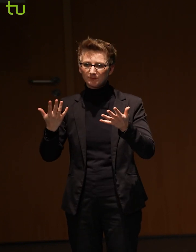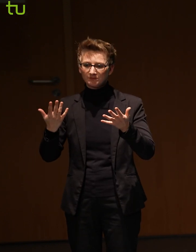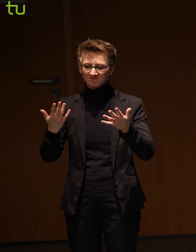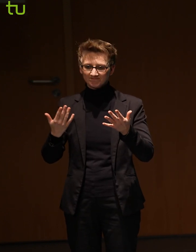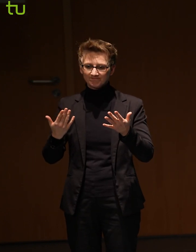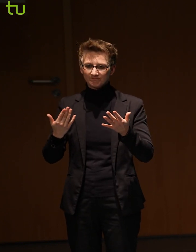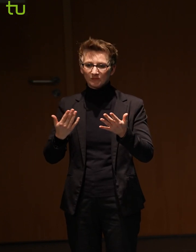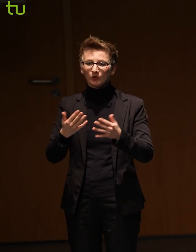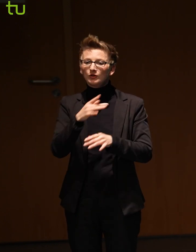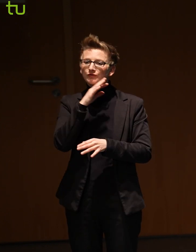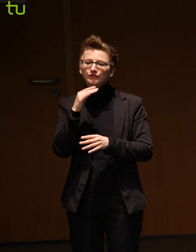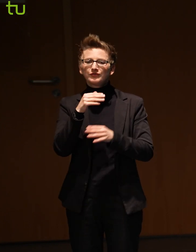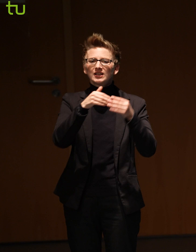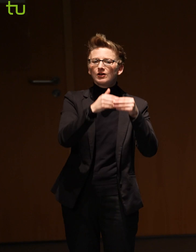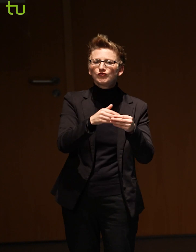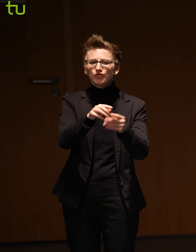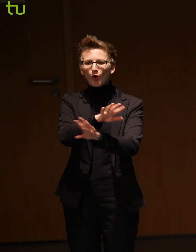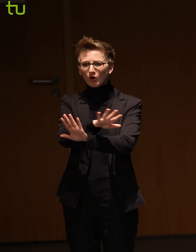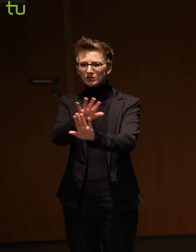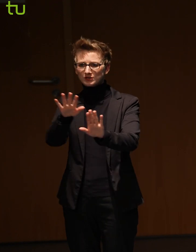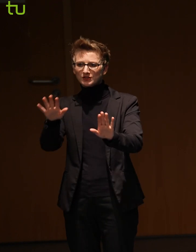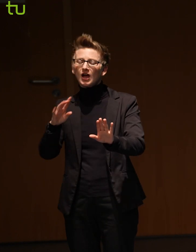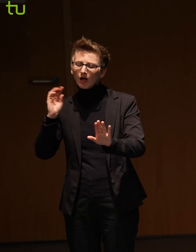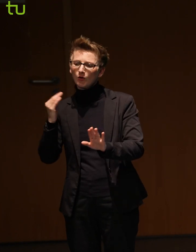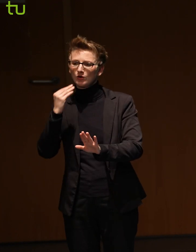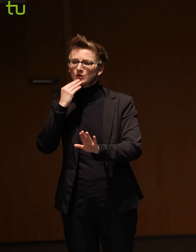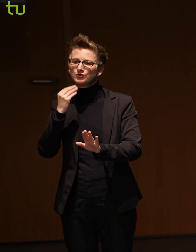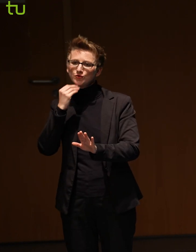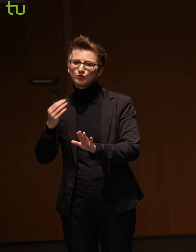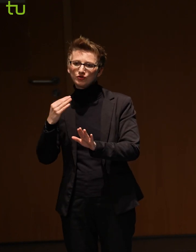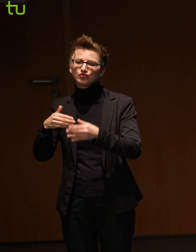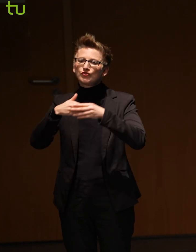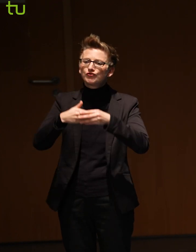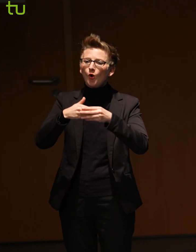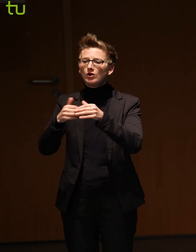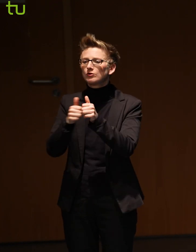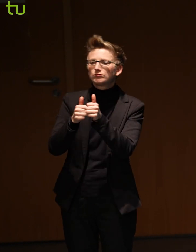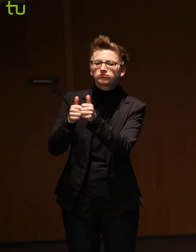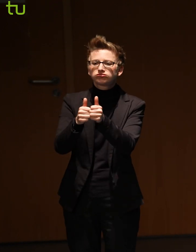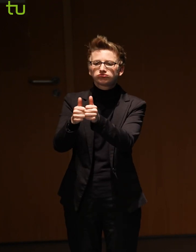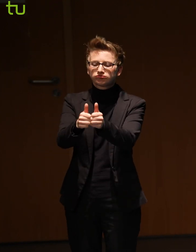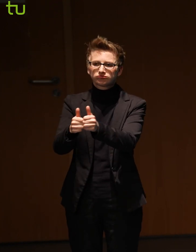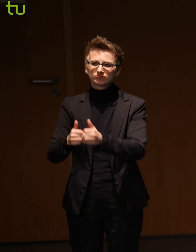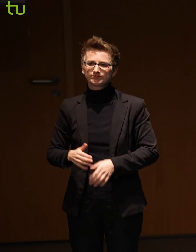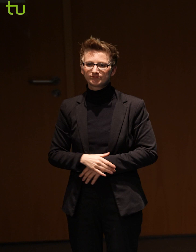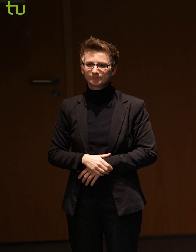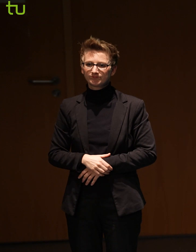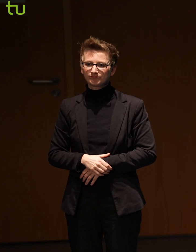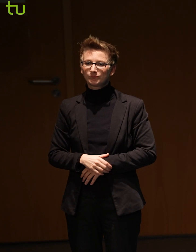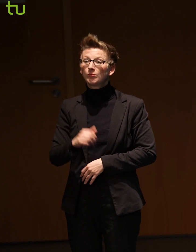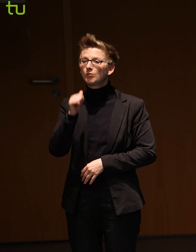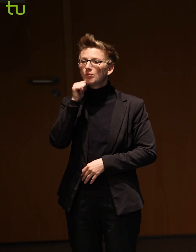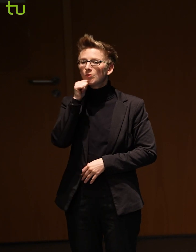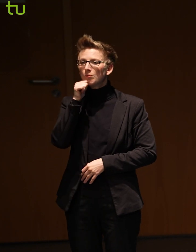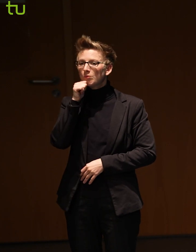dem sich viele seiner Friends and Companions, vor allem auch jüdischer Friends und Companions natürlich finden. Das Buch wird morgen in Anwesenheit